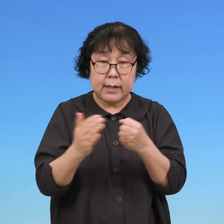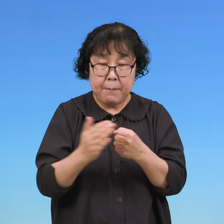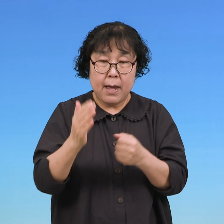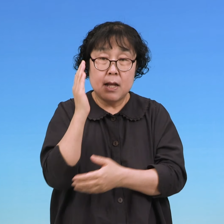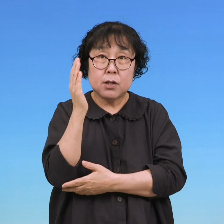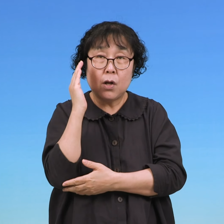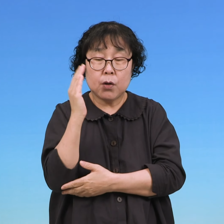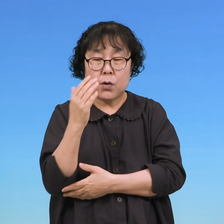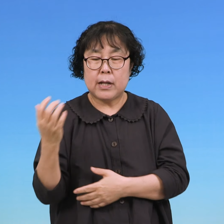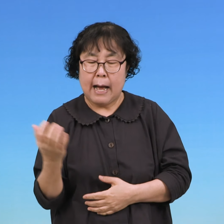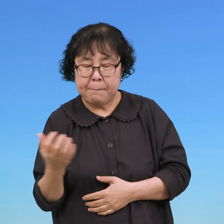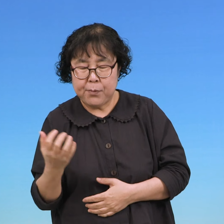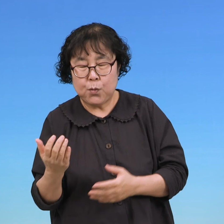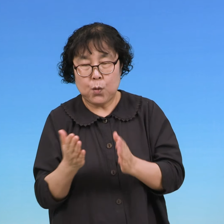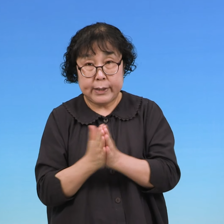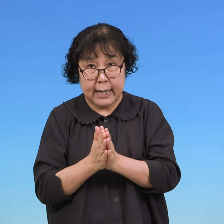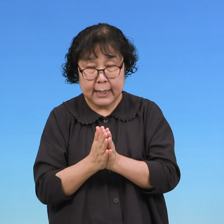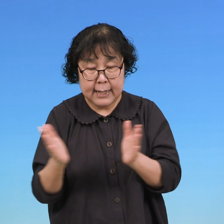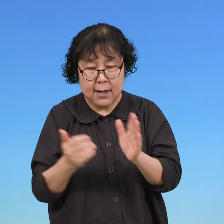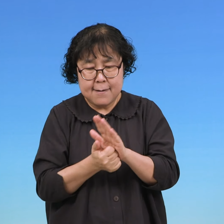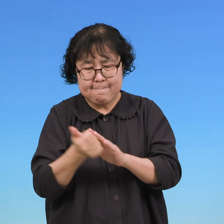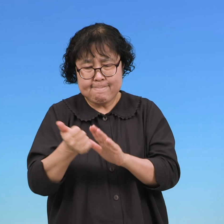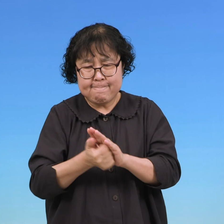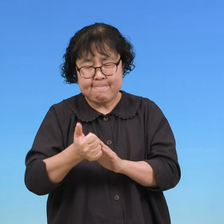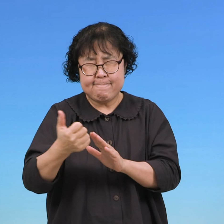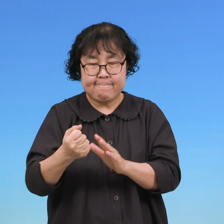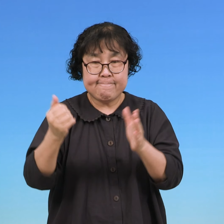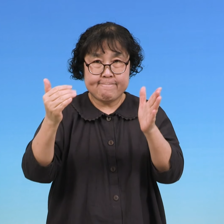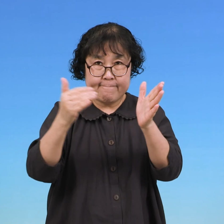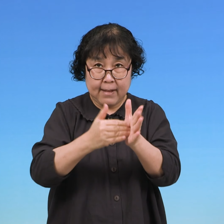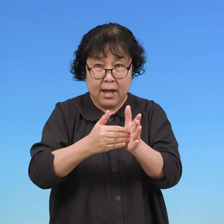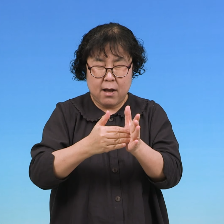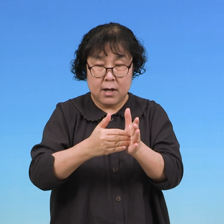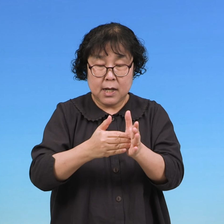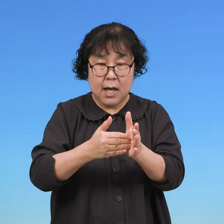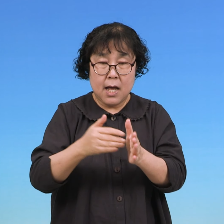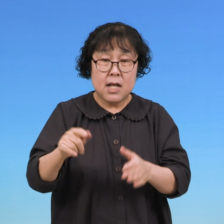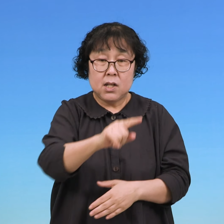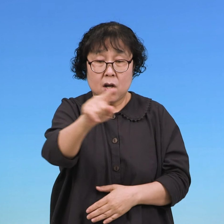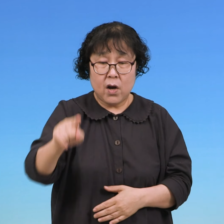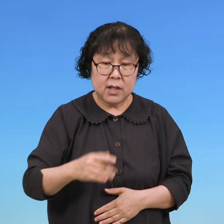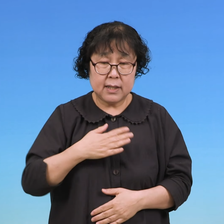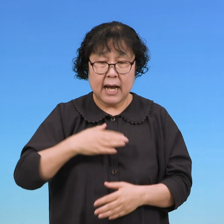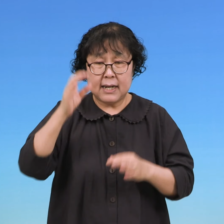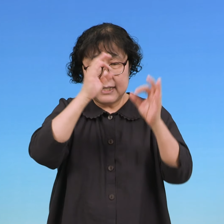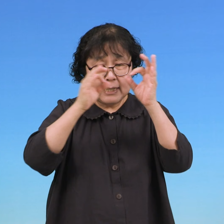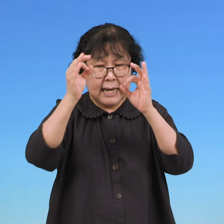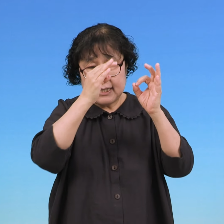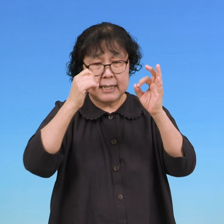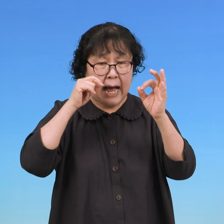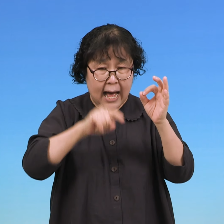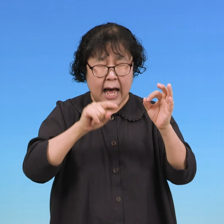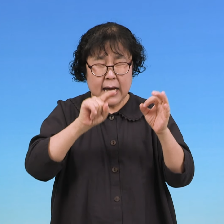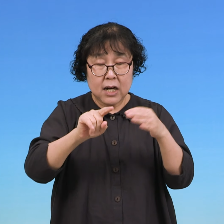희망으로 끝나는 겁니다. 아직 기회가 있네? 아, 아직도 너희는 나를 찾아라 그리하면